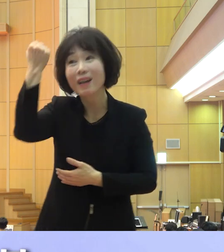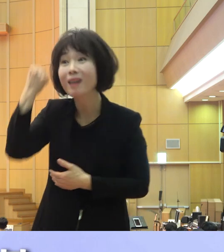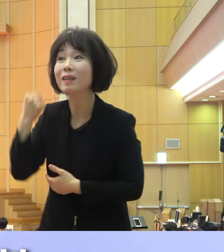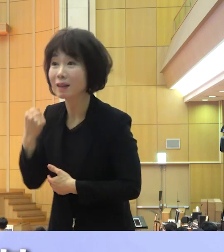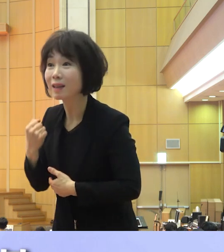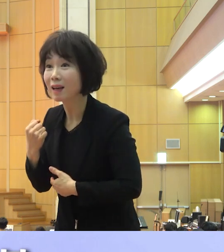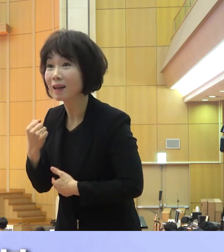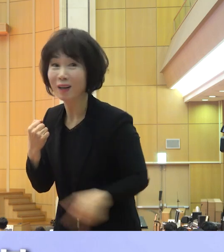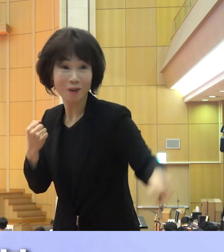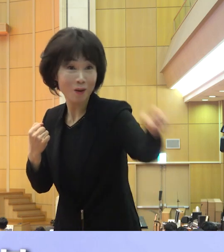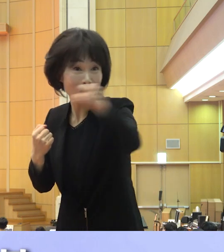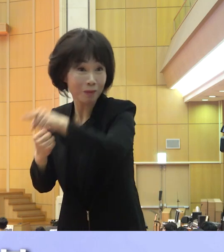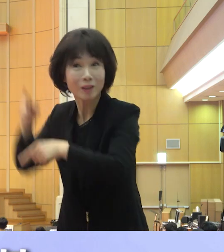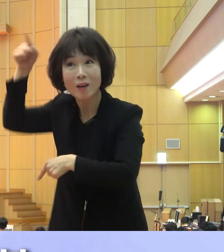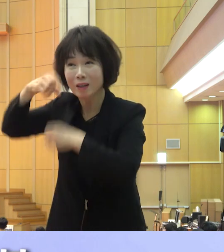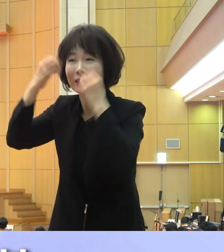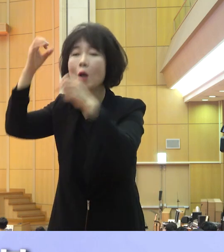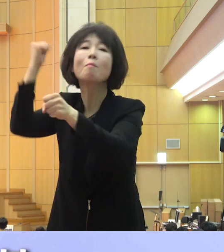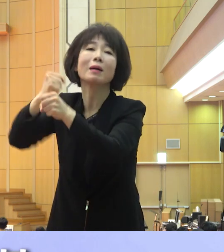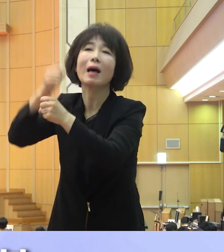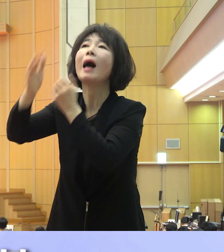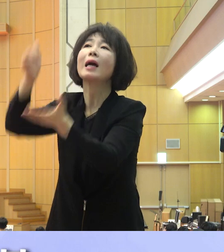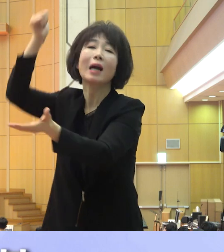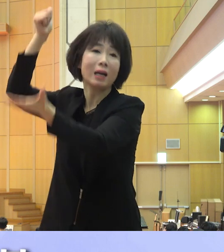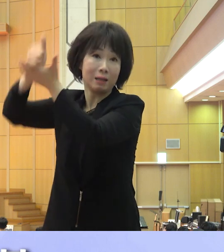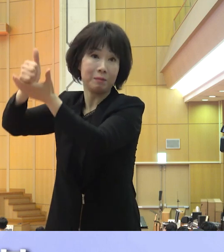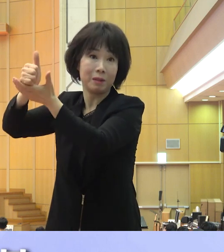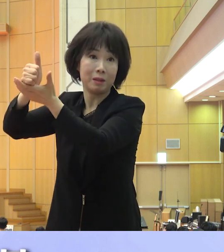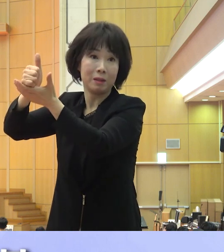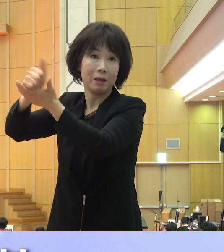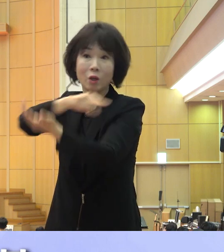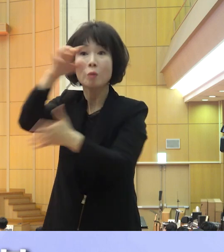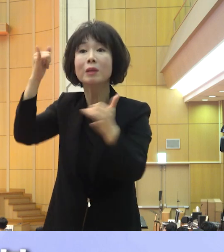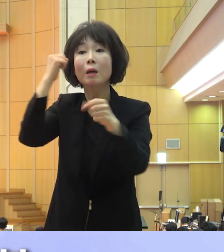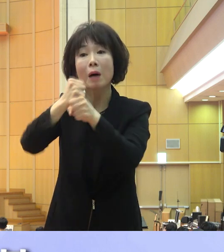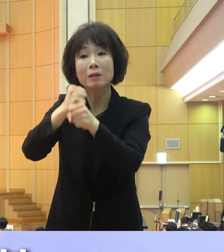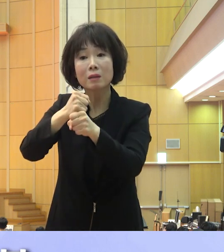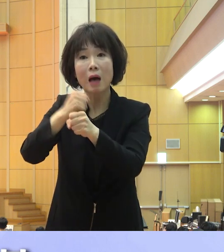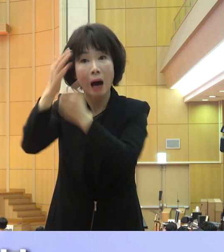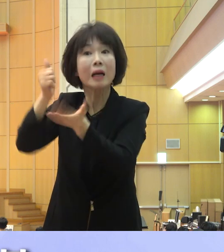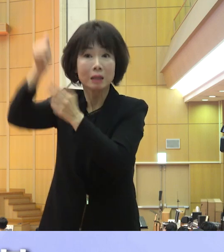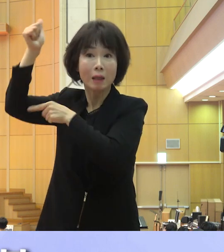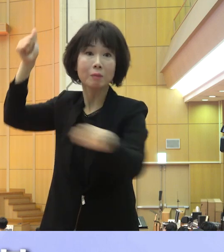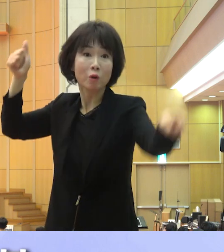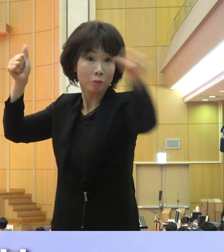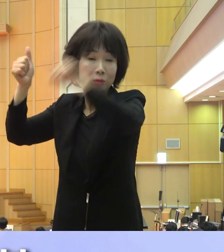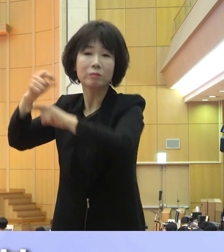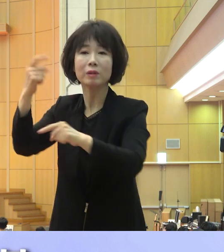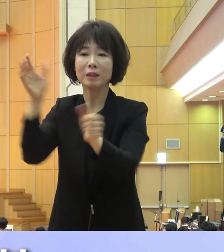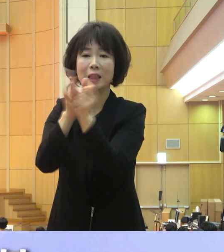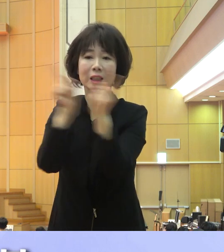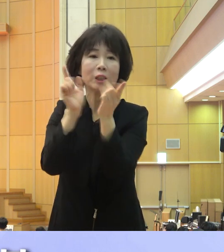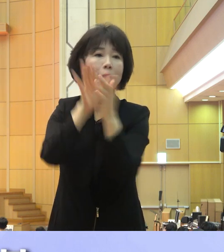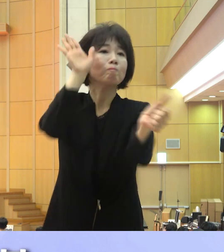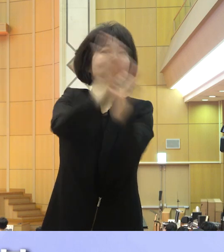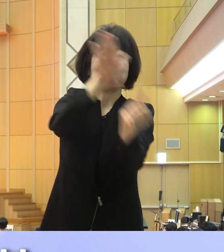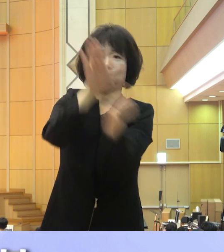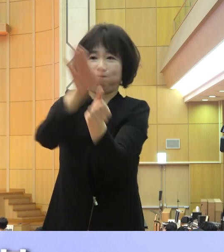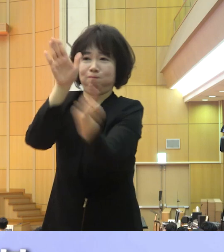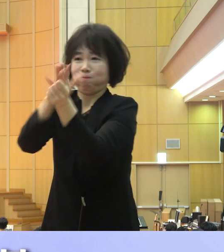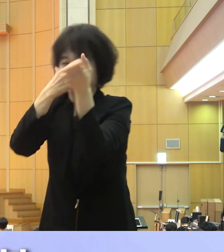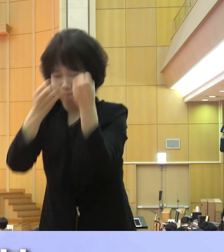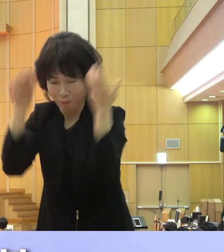우주 만물을 창조하신 하나님이, 인간을 창조하신 하나님이 하나님께서 도와주시고